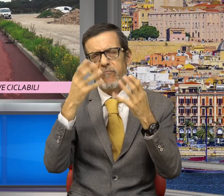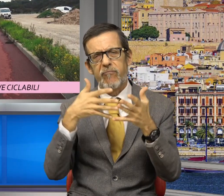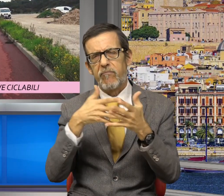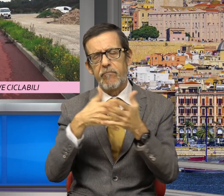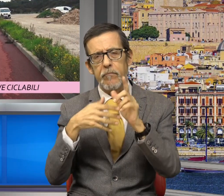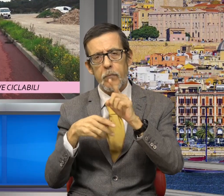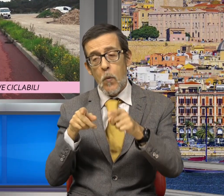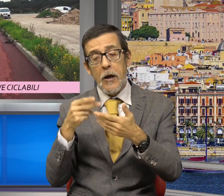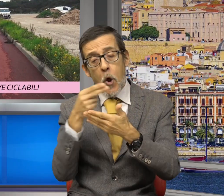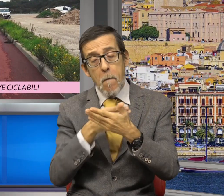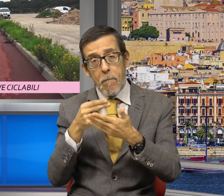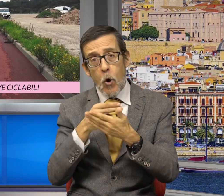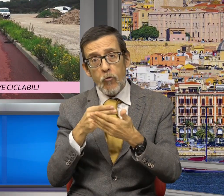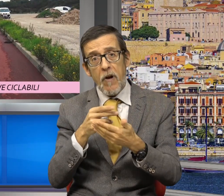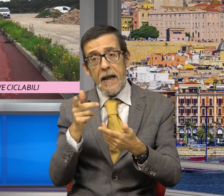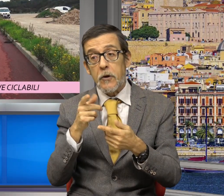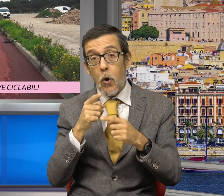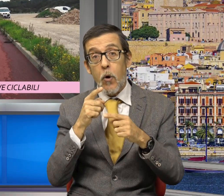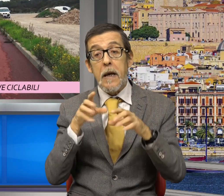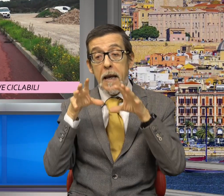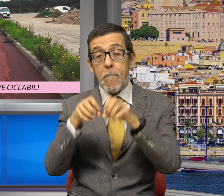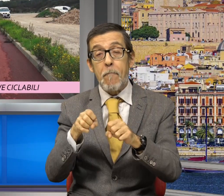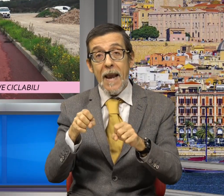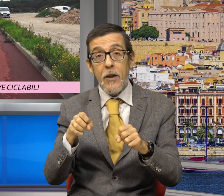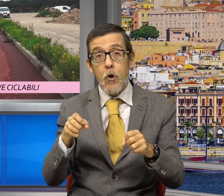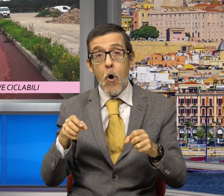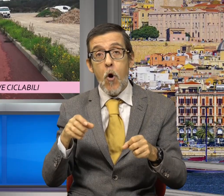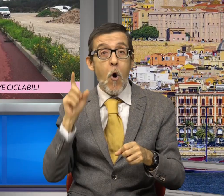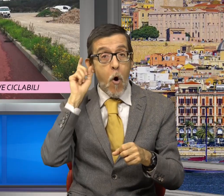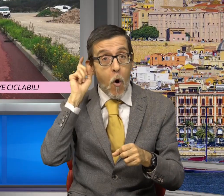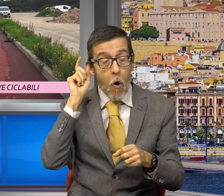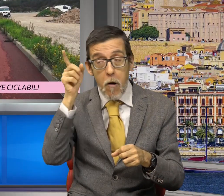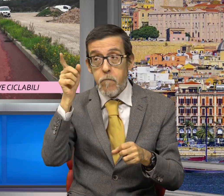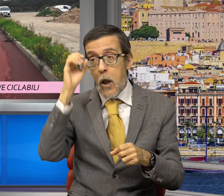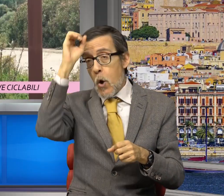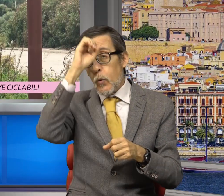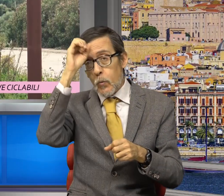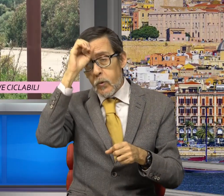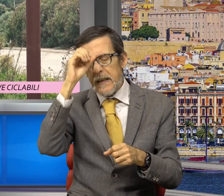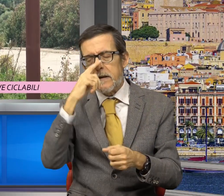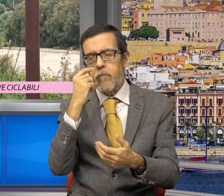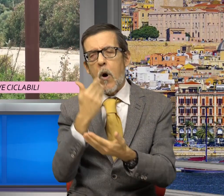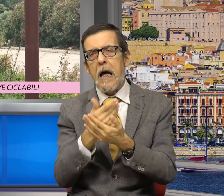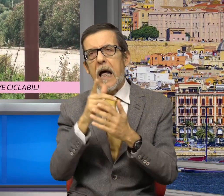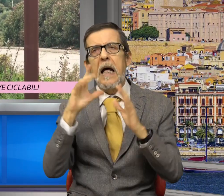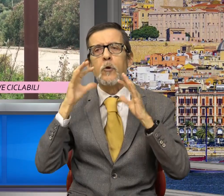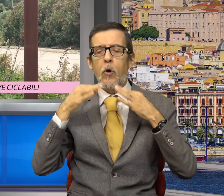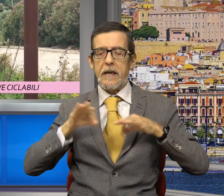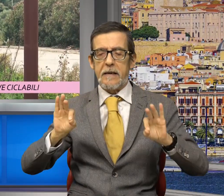progetto testimonia l'impegno di Olbia verso un turismo sostenibile e responsabile. La pista ciclabile fotovoltaica, infatti, non solo promuove la